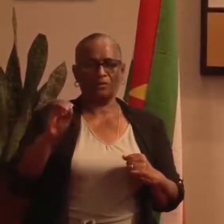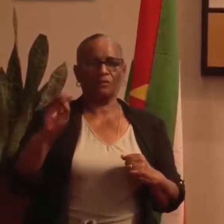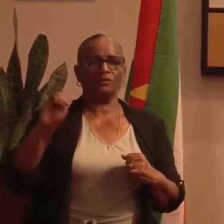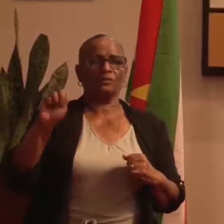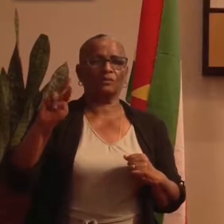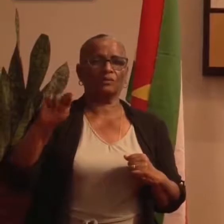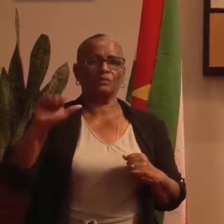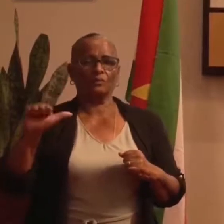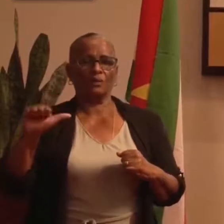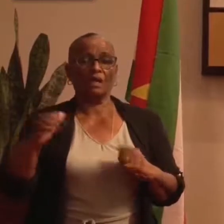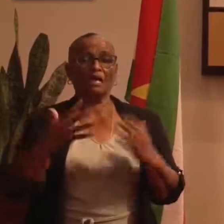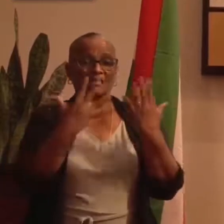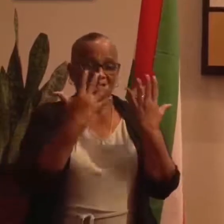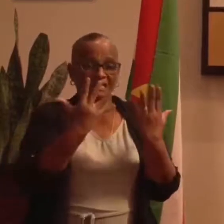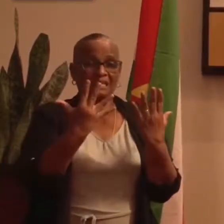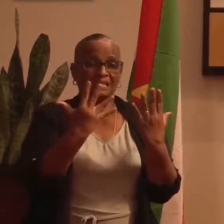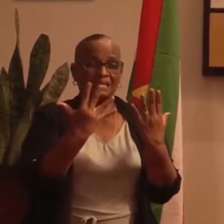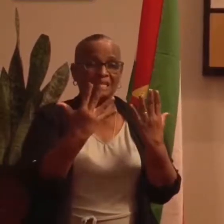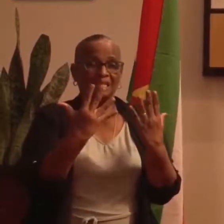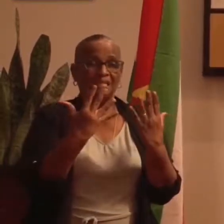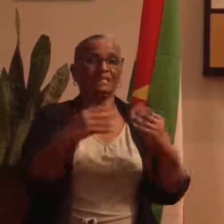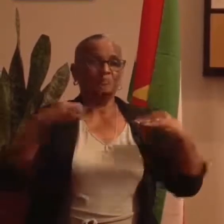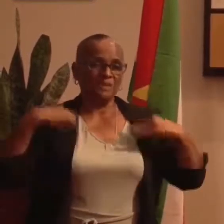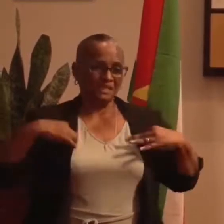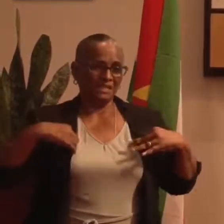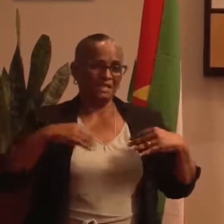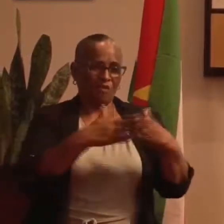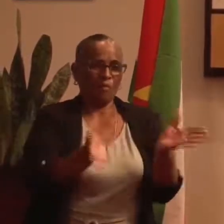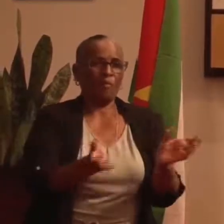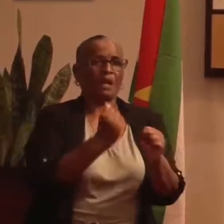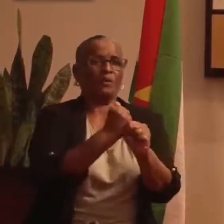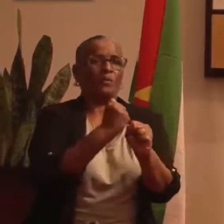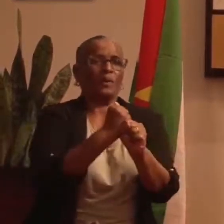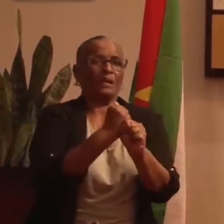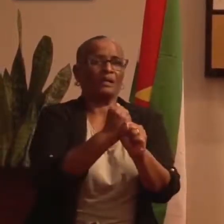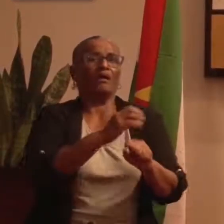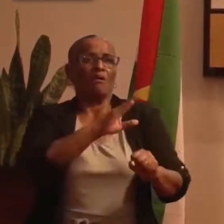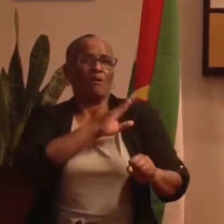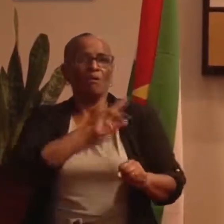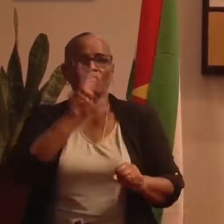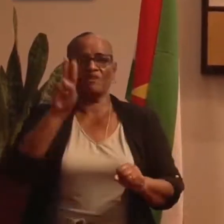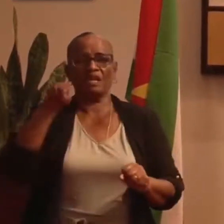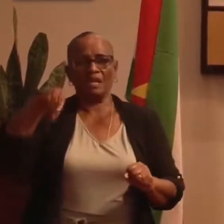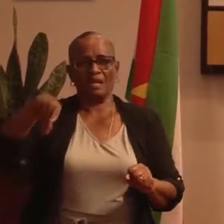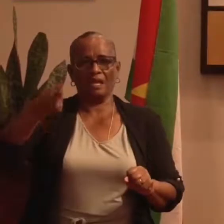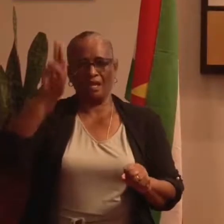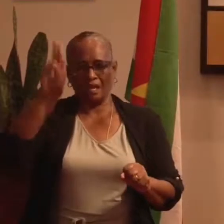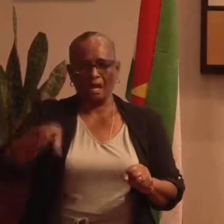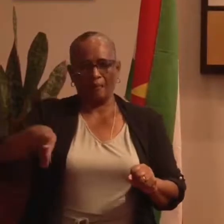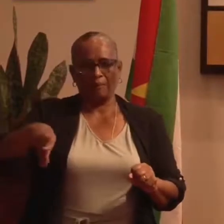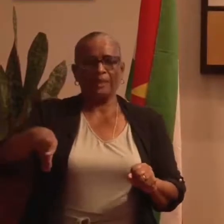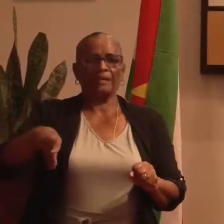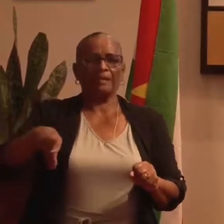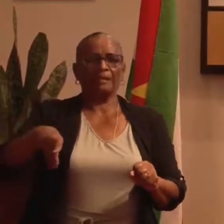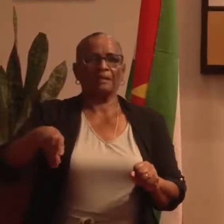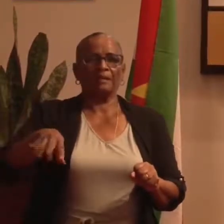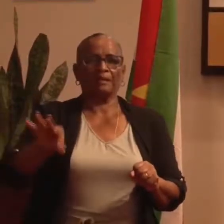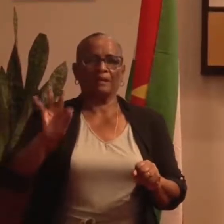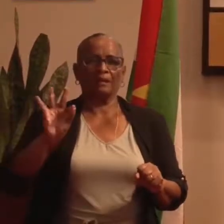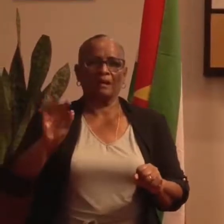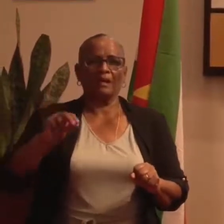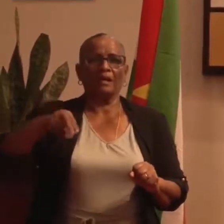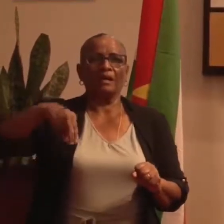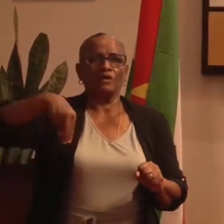Nummer 10. Ministerie van Openbare Werken. Is ook van de VHP. En daar heb je Riyad